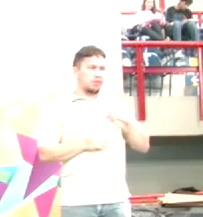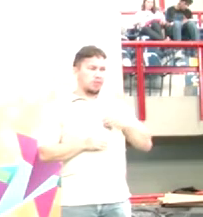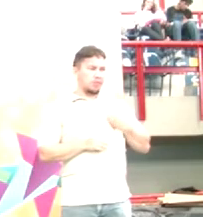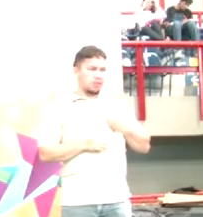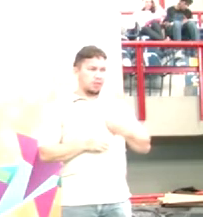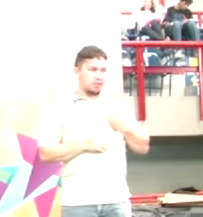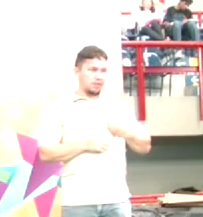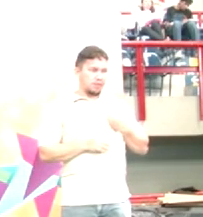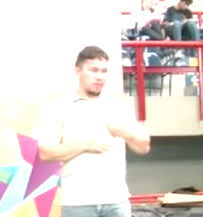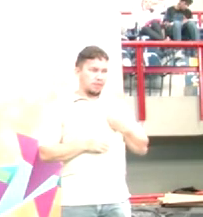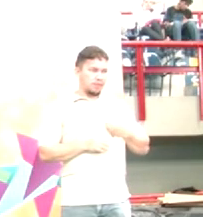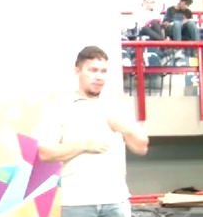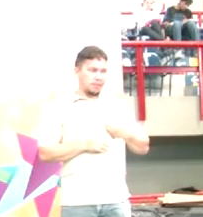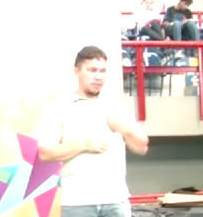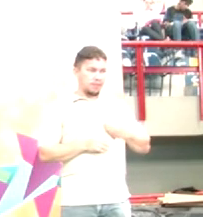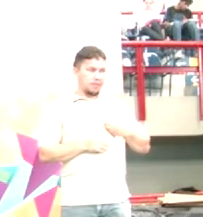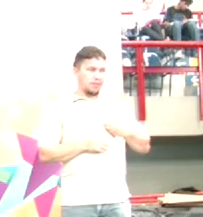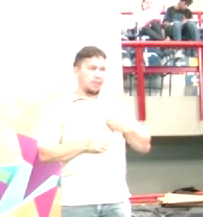lembra?